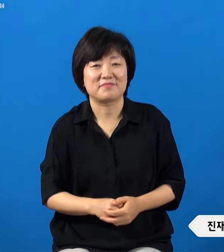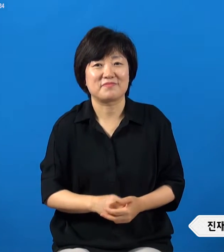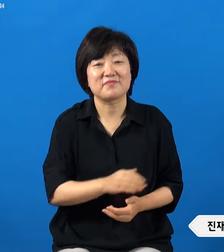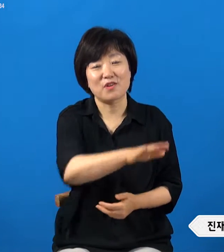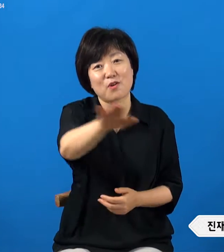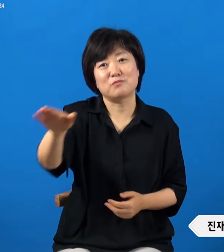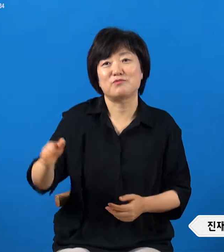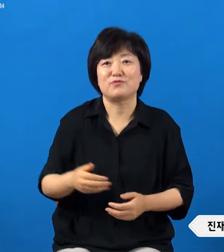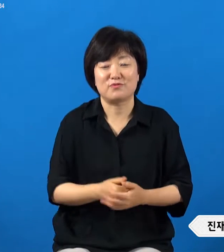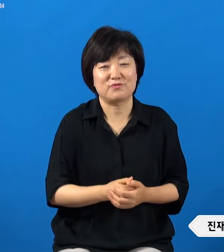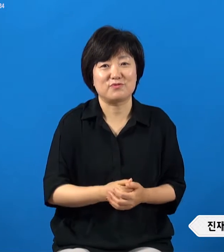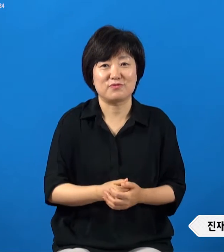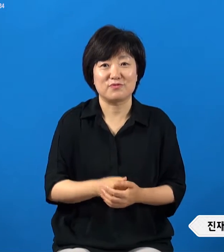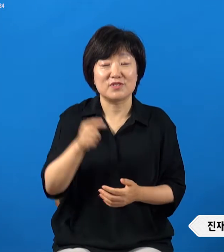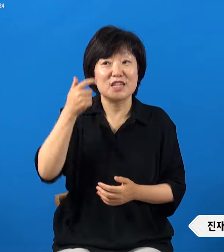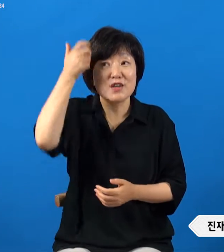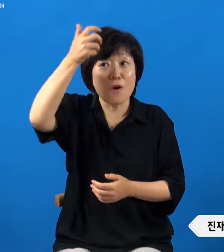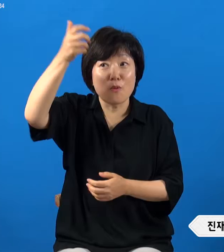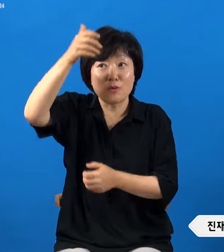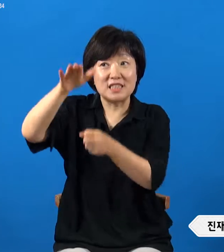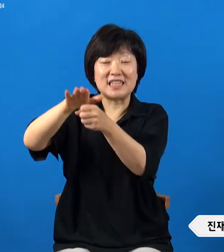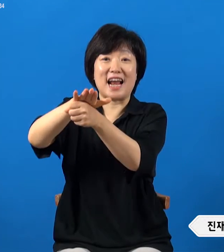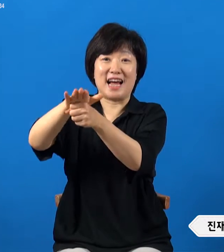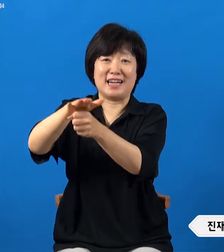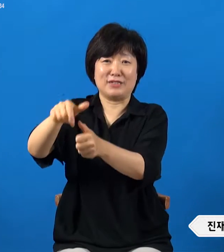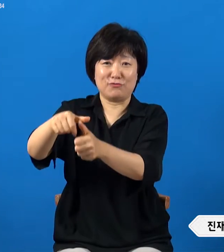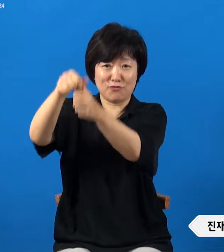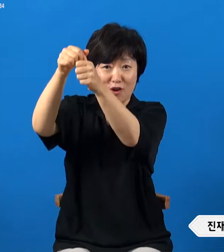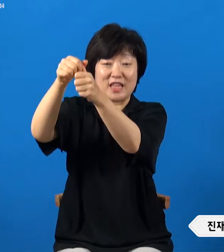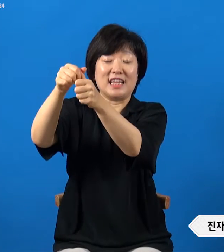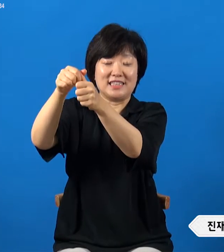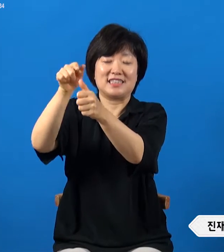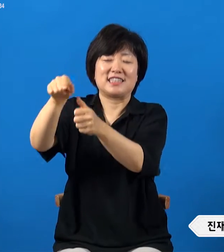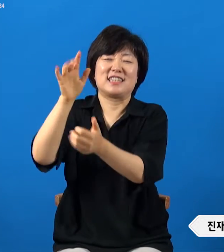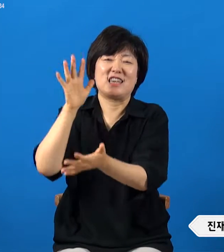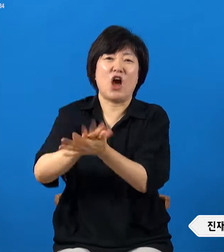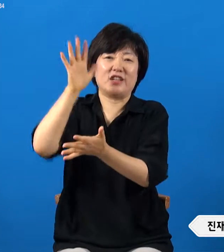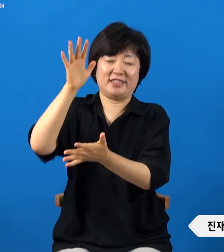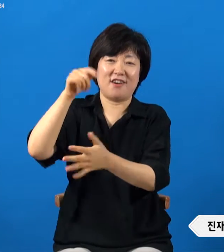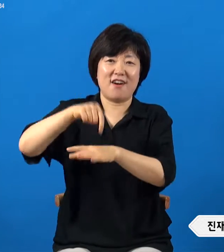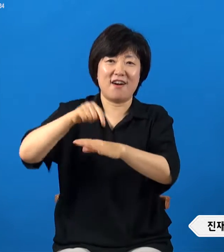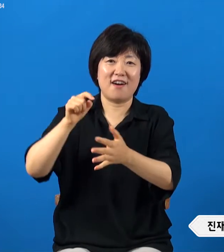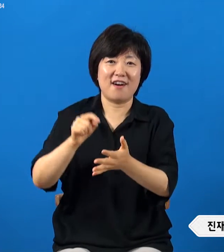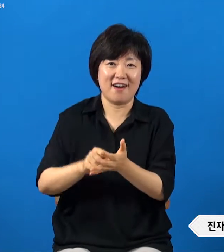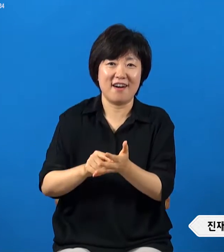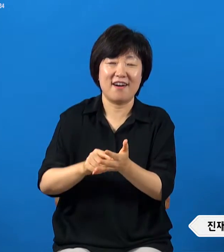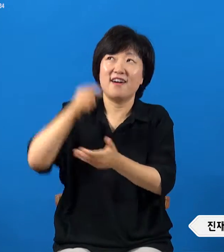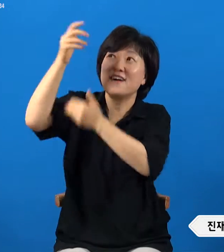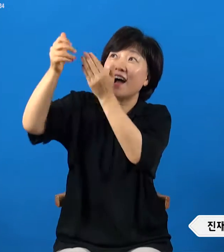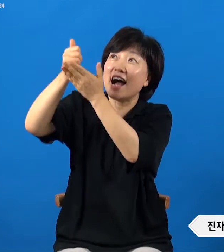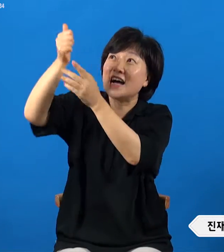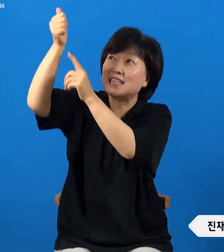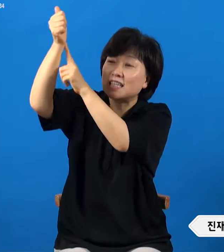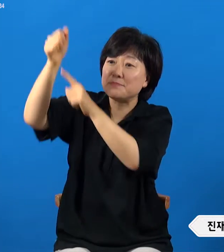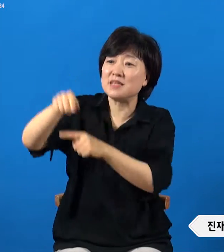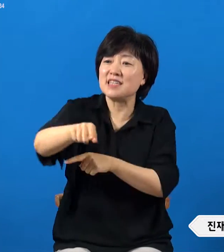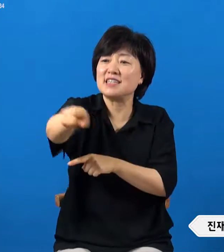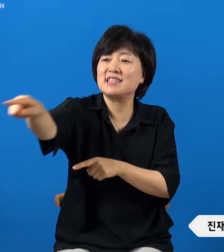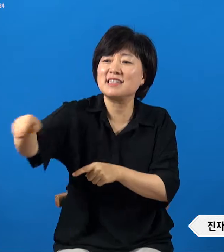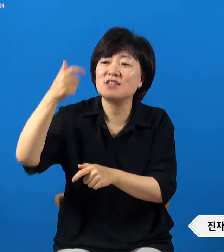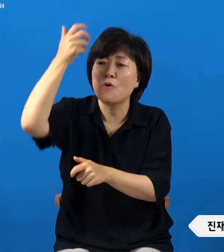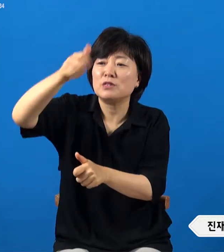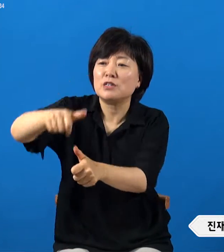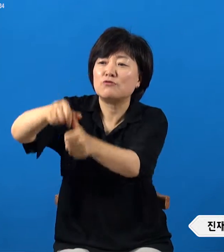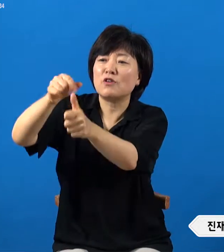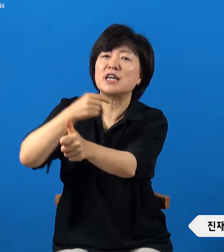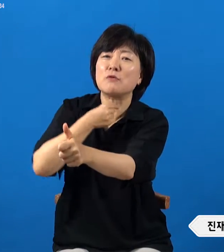있습니다. 사랑하는 여러분, 이 구령의 열정, 영혼들을 향해 가지고 계시는 하나님의 마음, 그들을